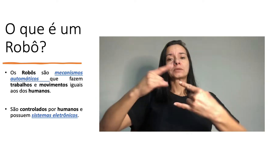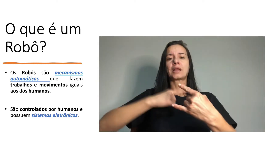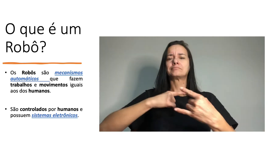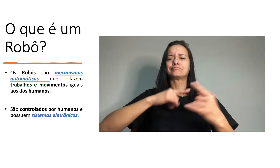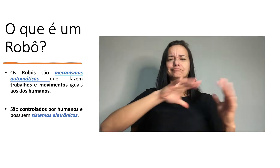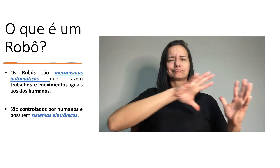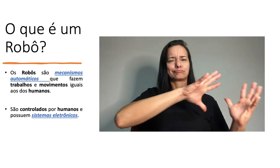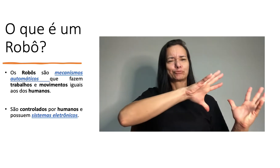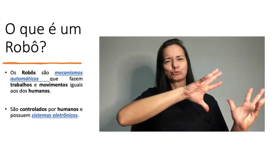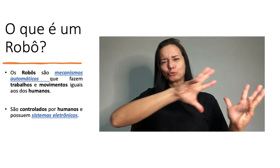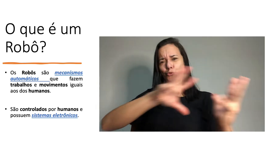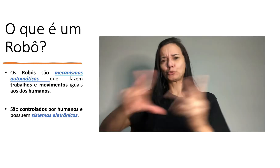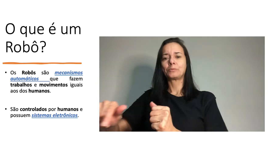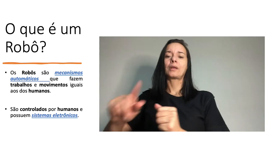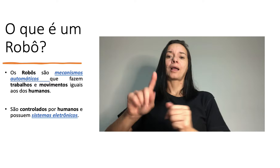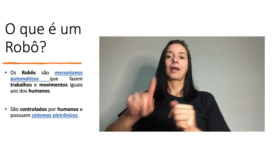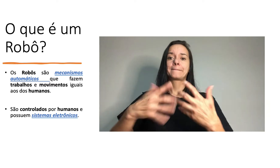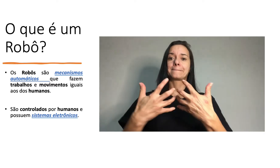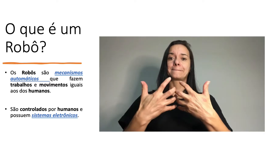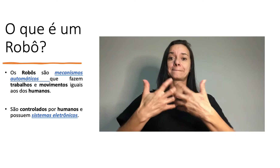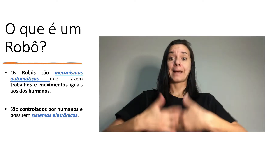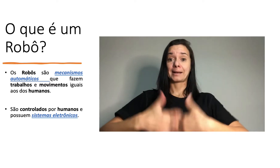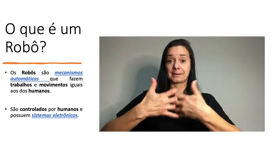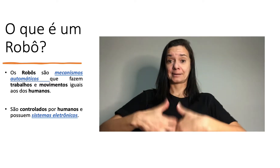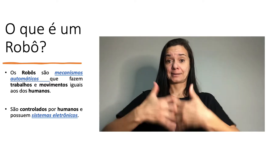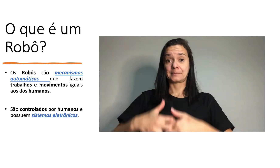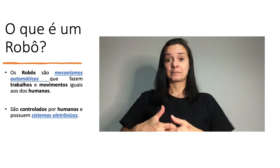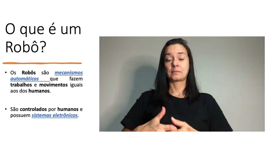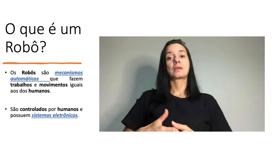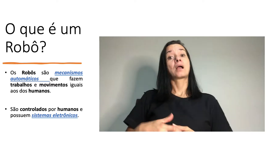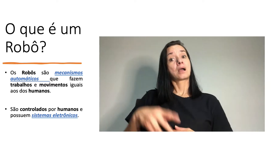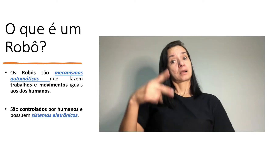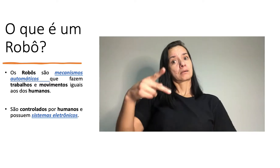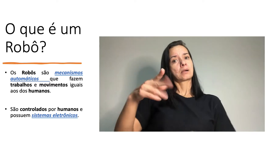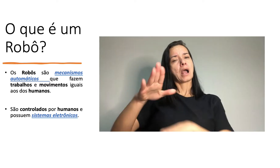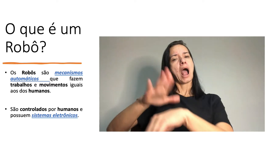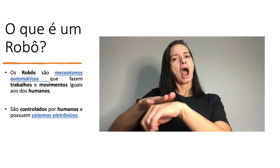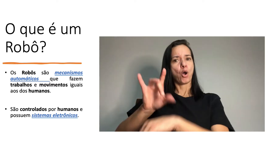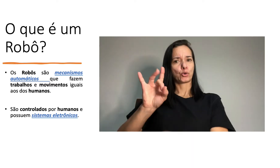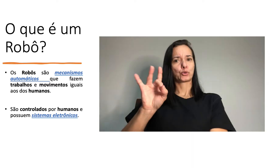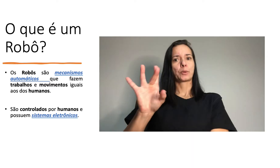Então, os robôs são mecanismos automáticos